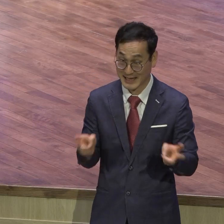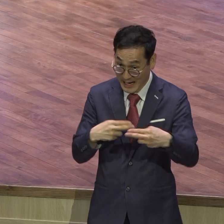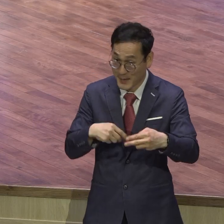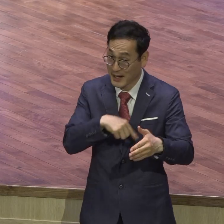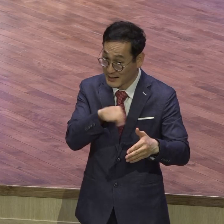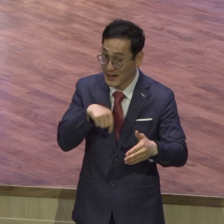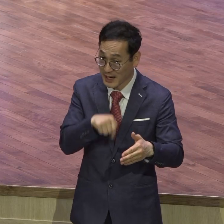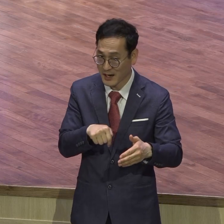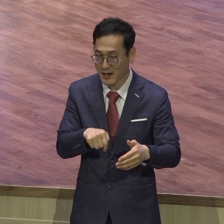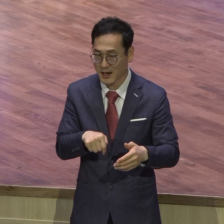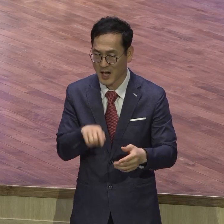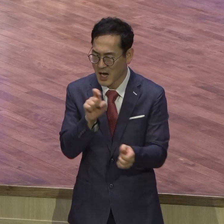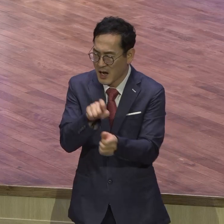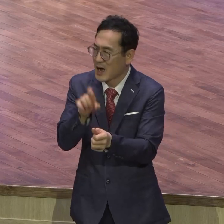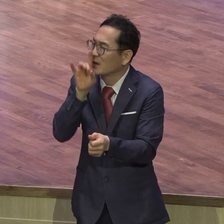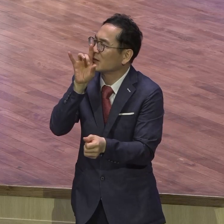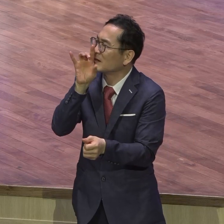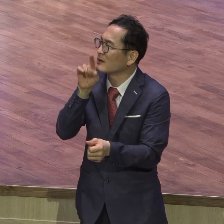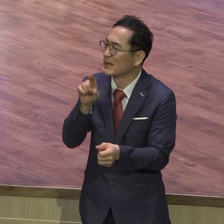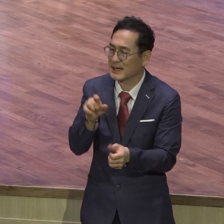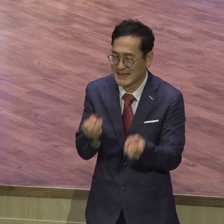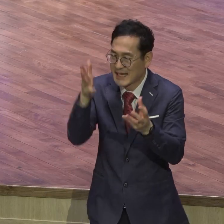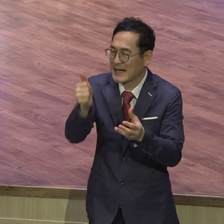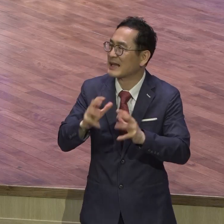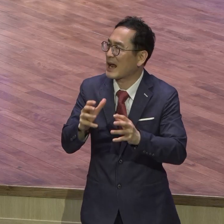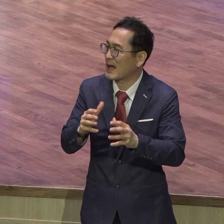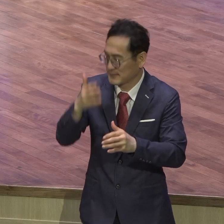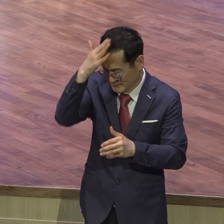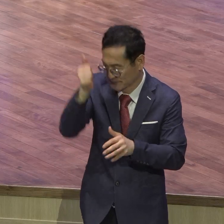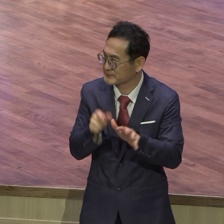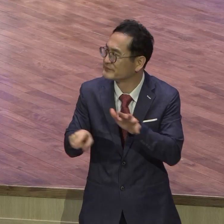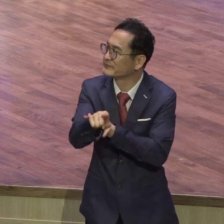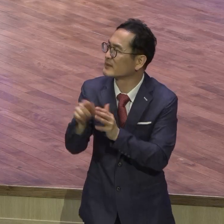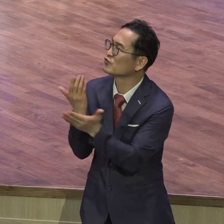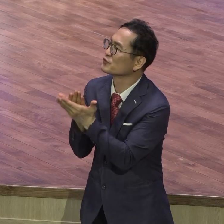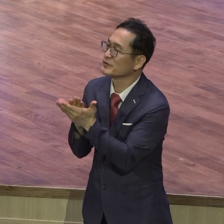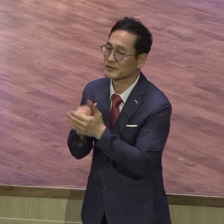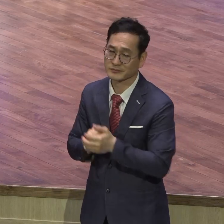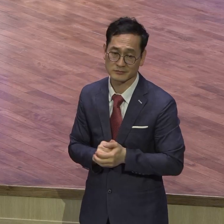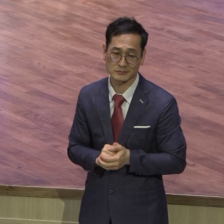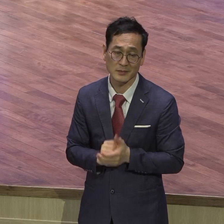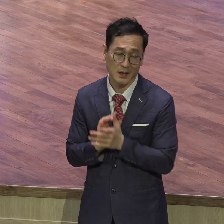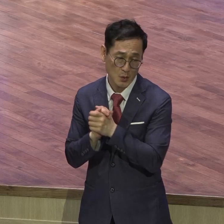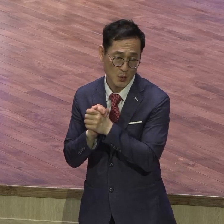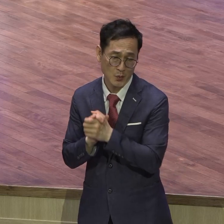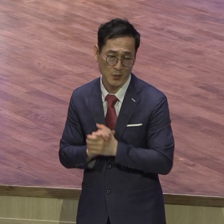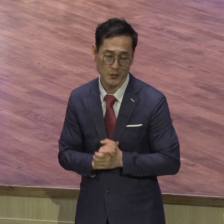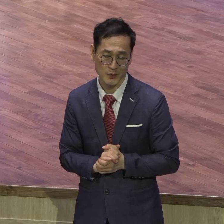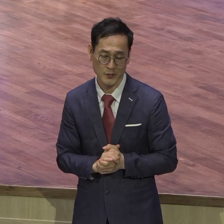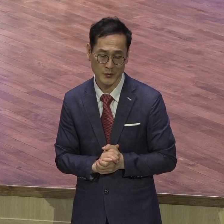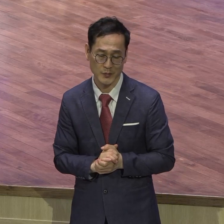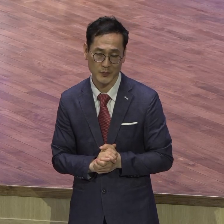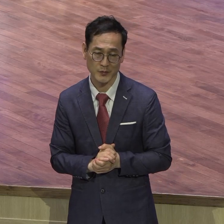앞장서야 됩니다 제사장 나라를 앞장서 나가게 하야죠 그리고 하나는 은약 기도하니까 하나는 꼼짝몰을 하잖아요